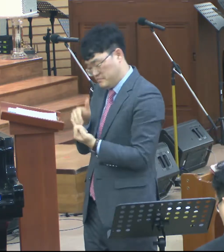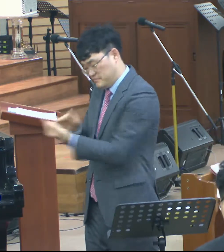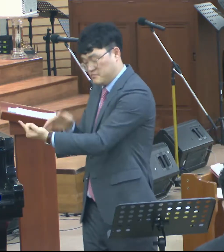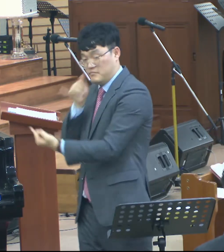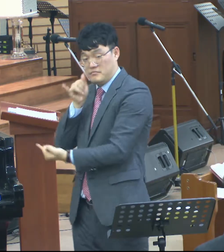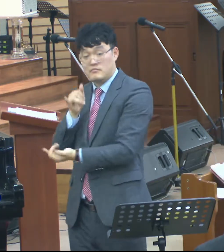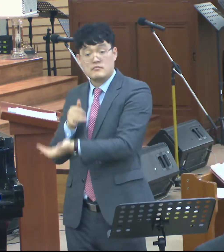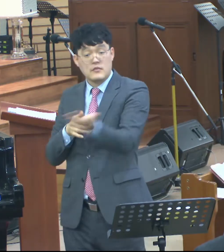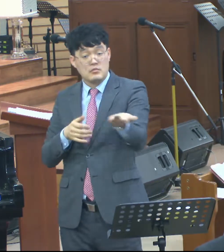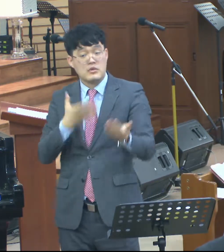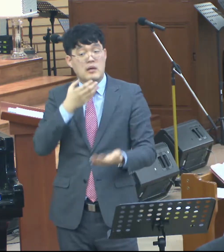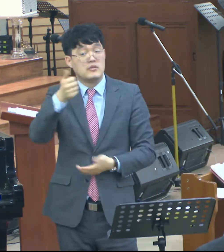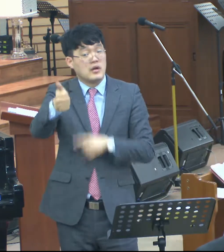사람입니까?